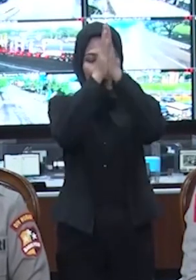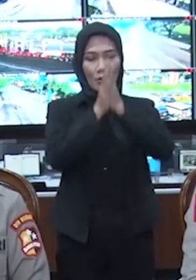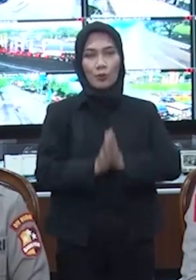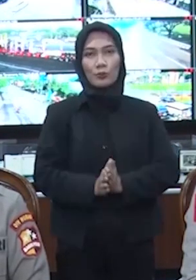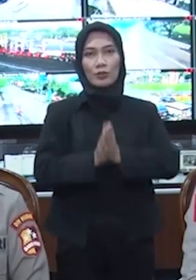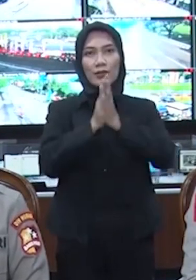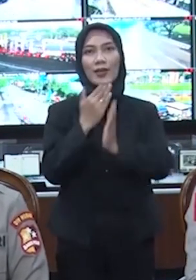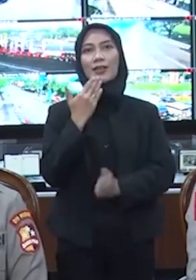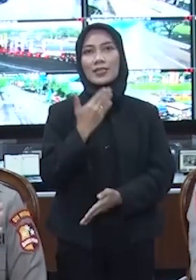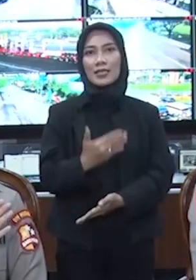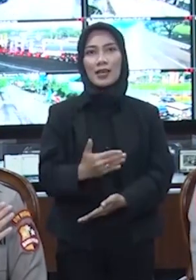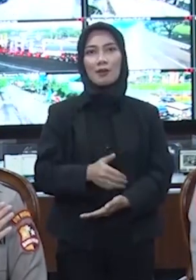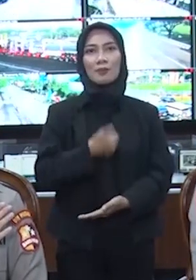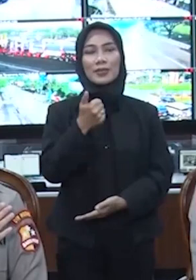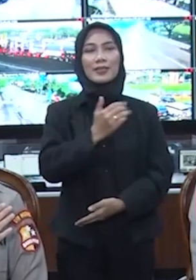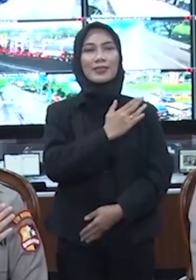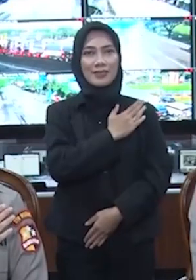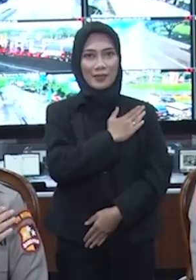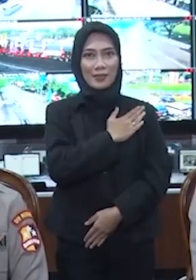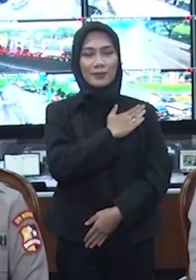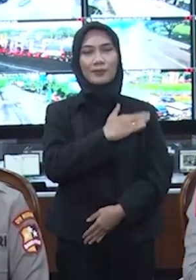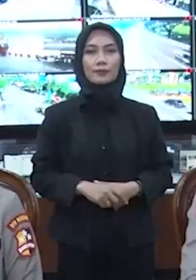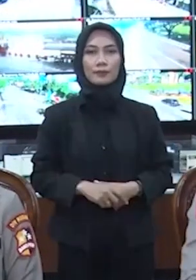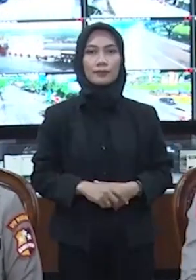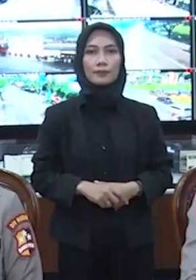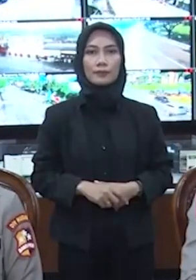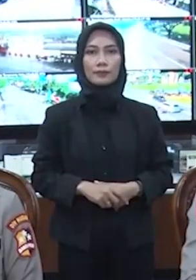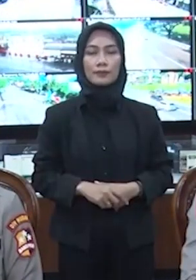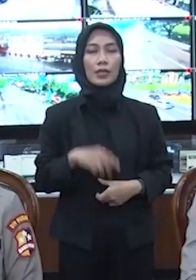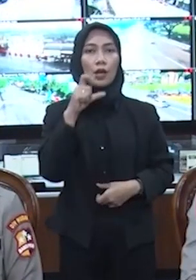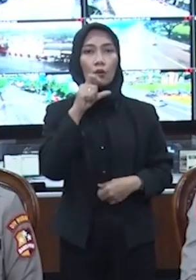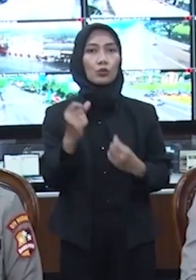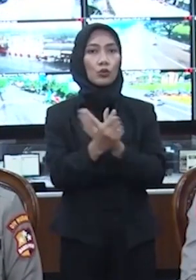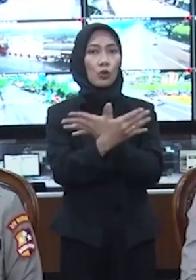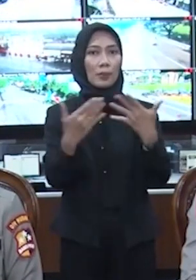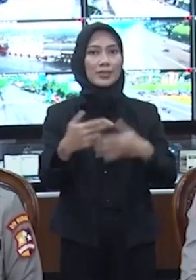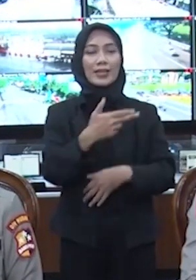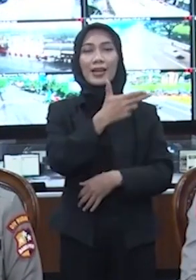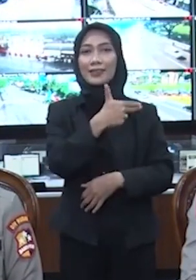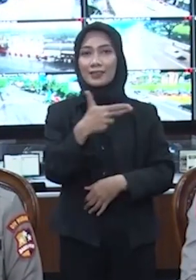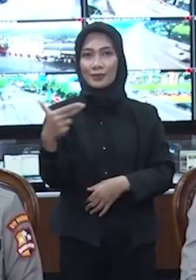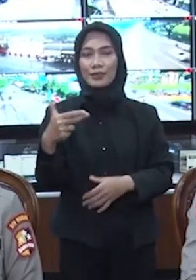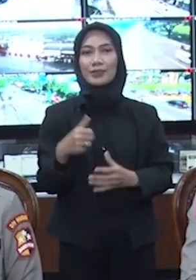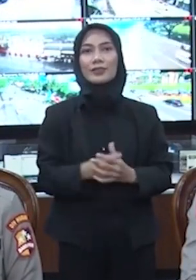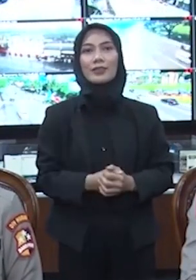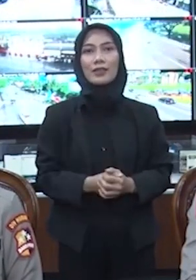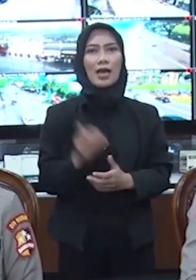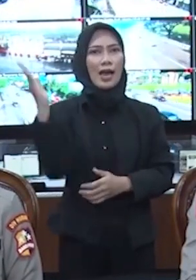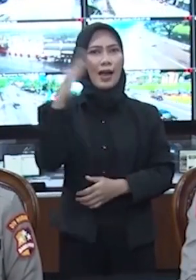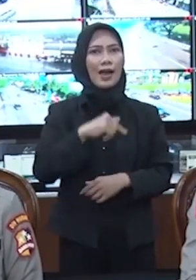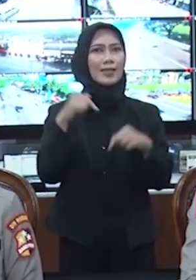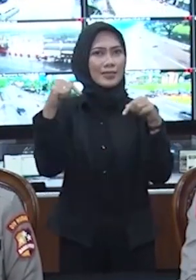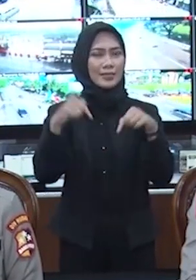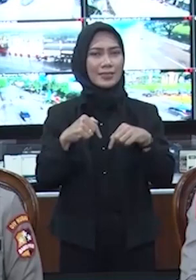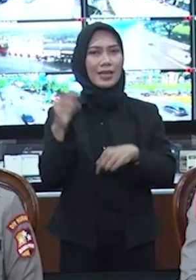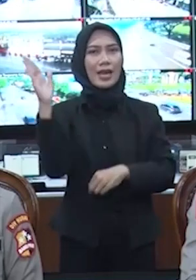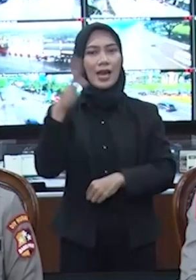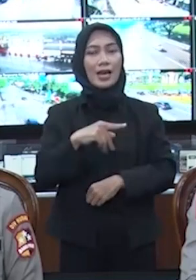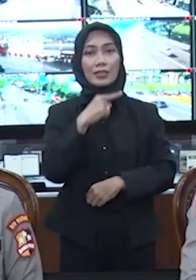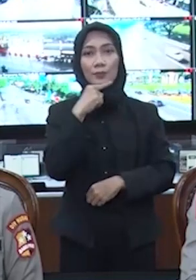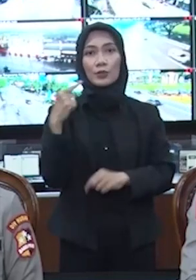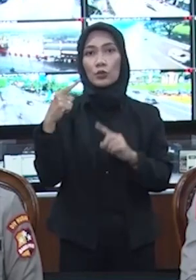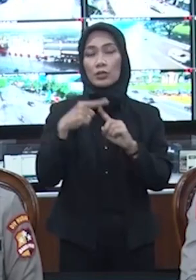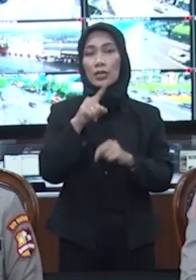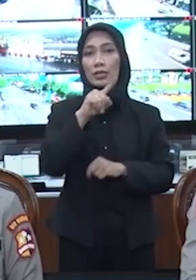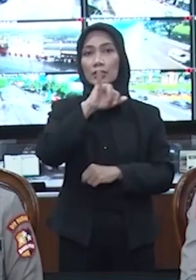selaku kebajikan salam presisi Kepada seluruh masyarakat Indonesia pada hari ini Minggu tanggal